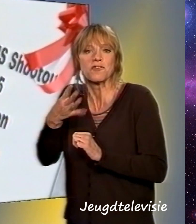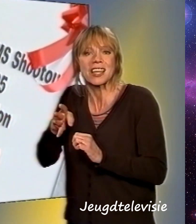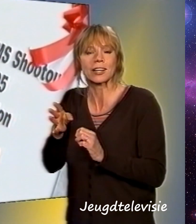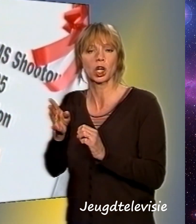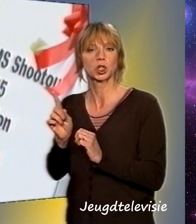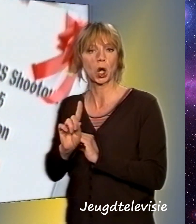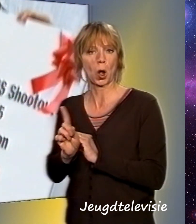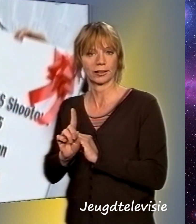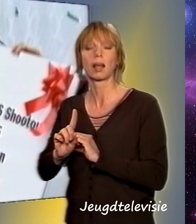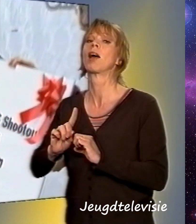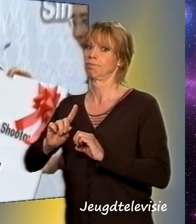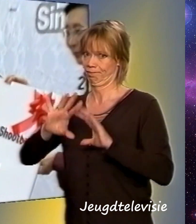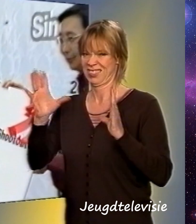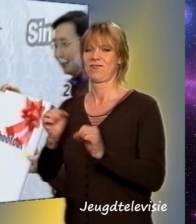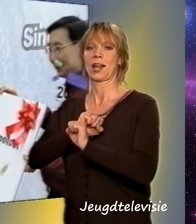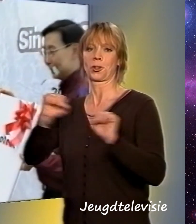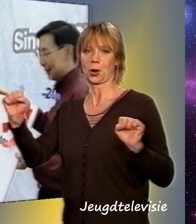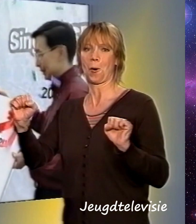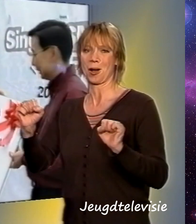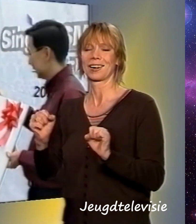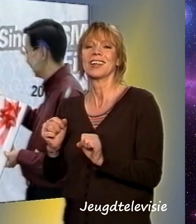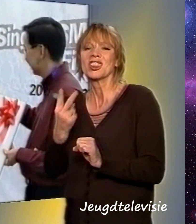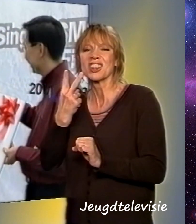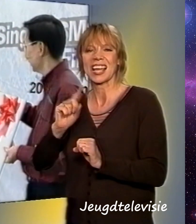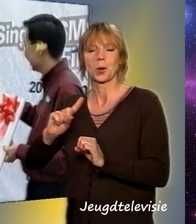twee seconden sneller dan de winnaar van dit jaar